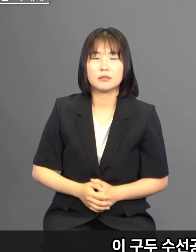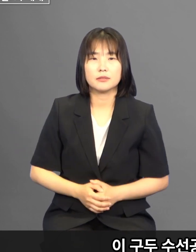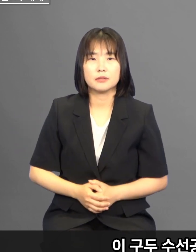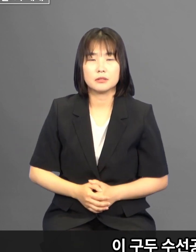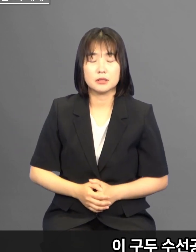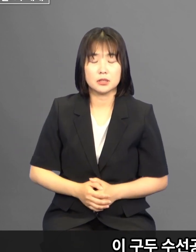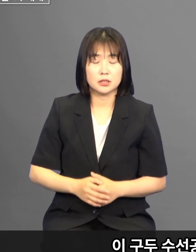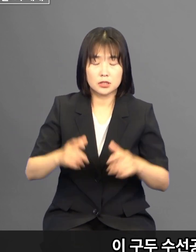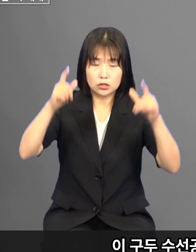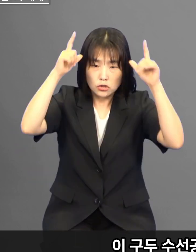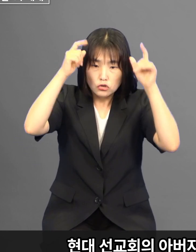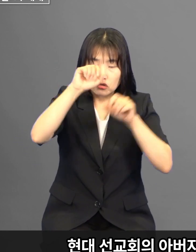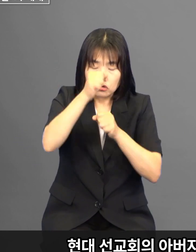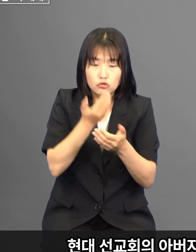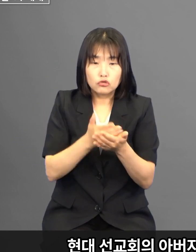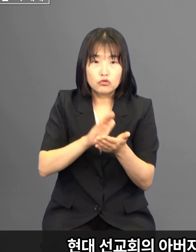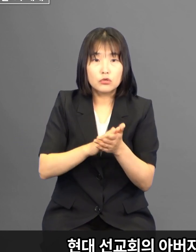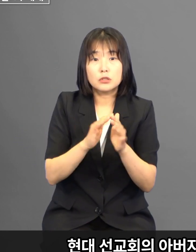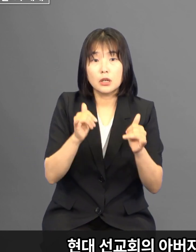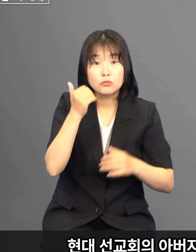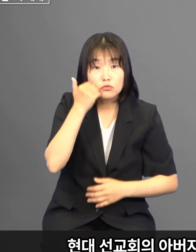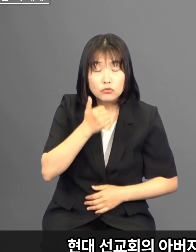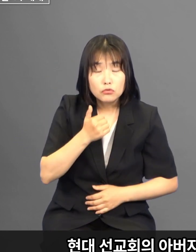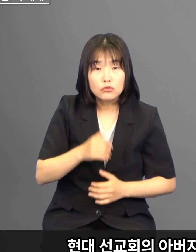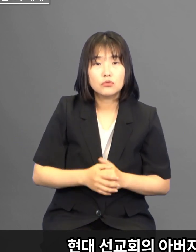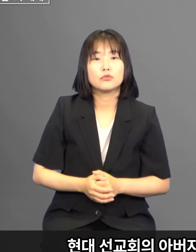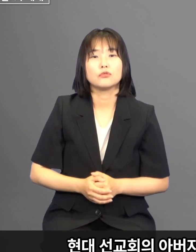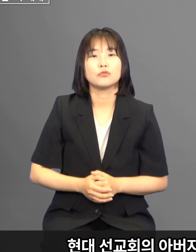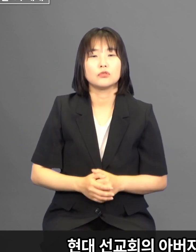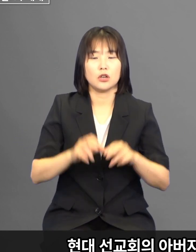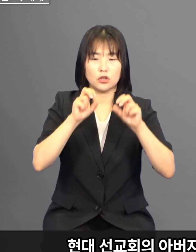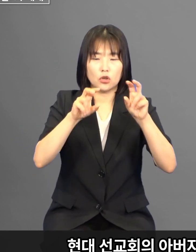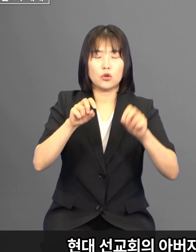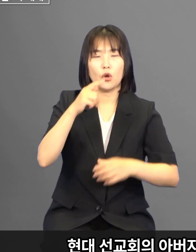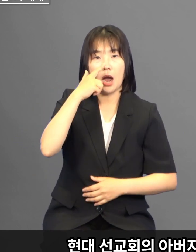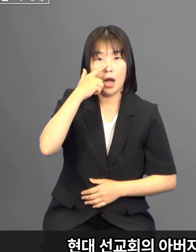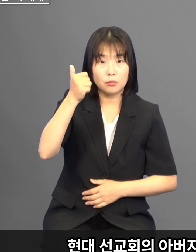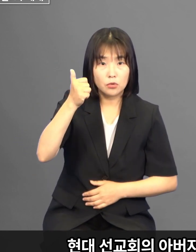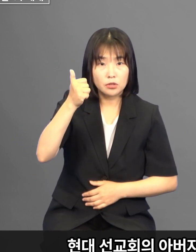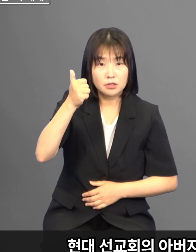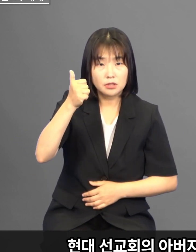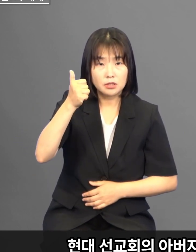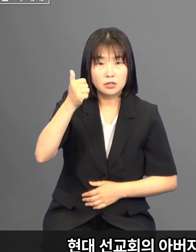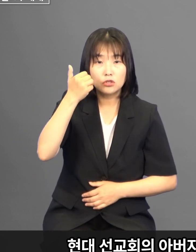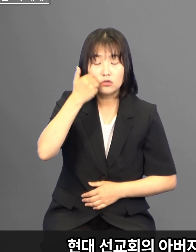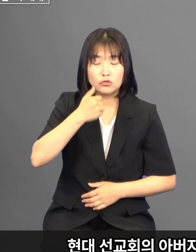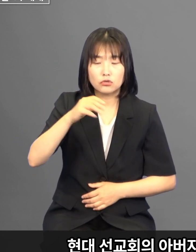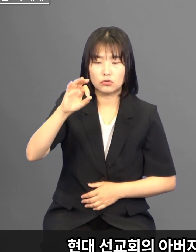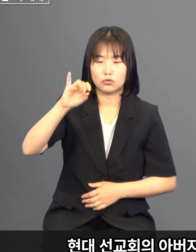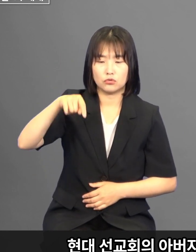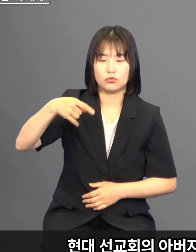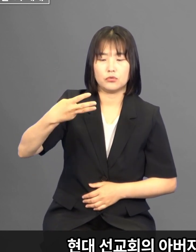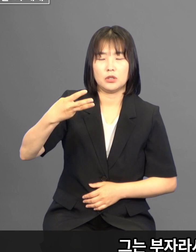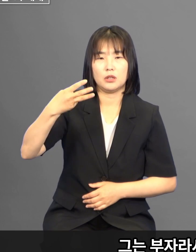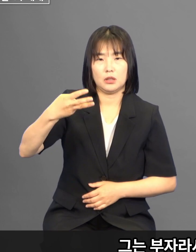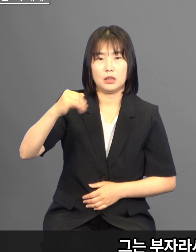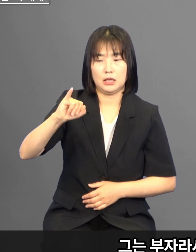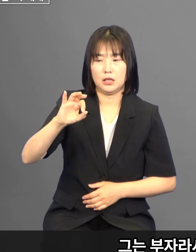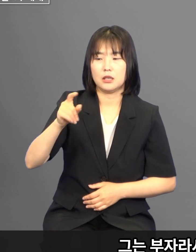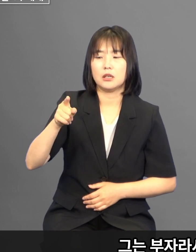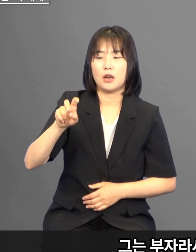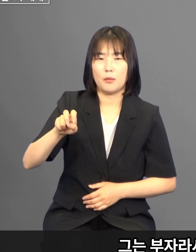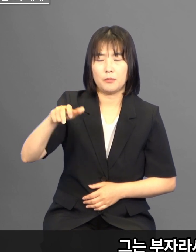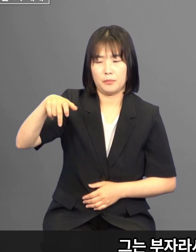수선공이? 여러분 아실 거예요. 현대 선교의 아버지라고 불리는 윌리엄 캐리입니다.